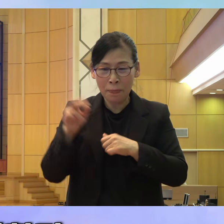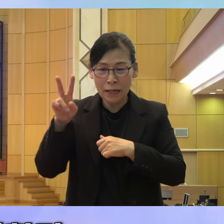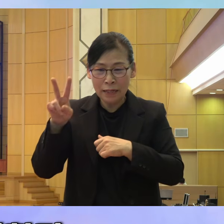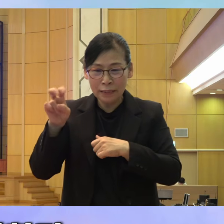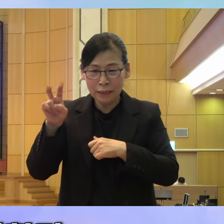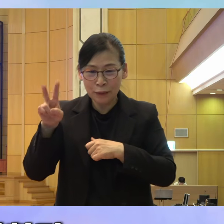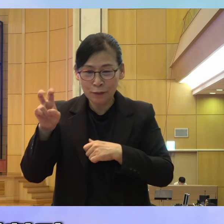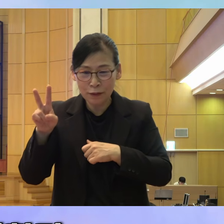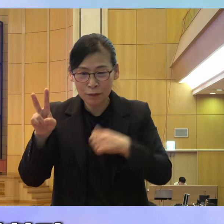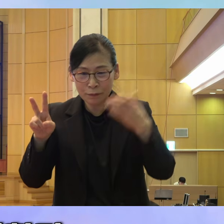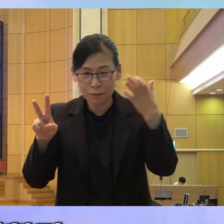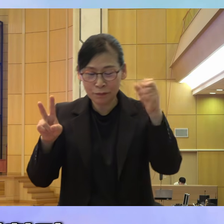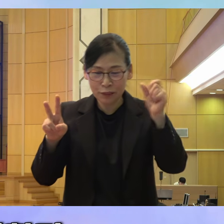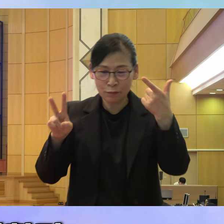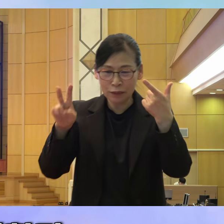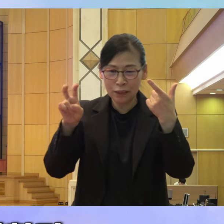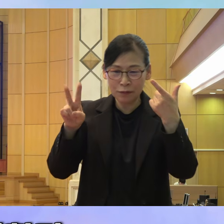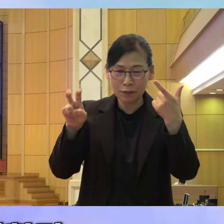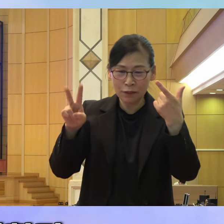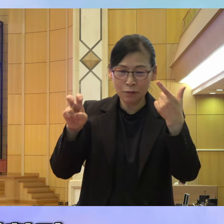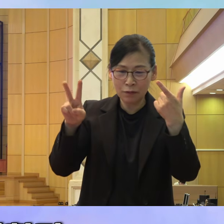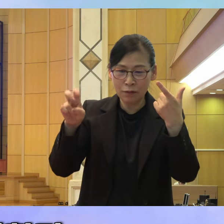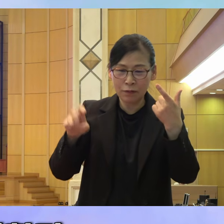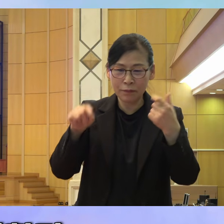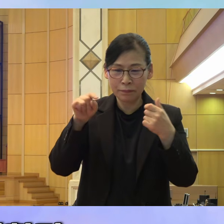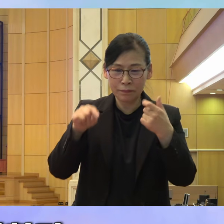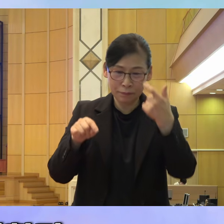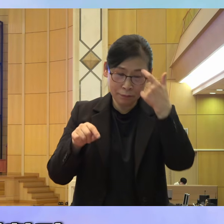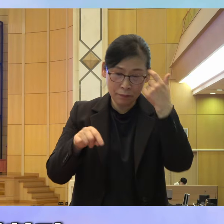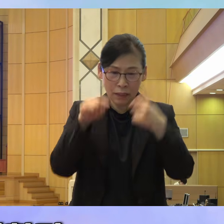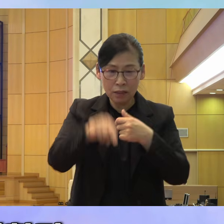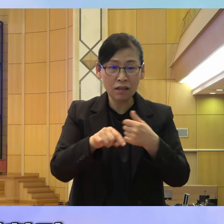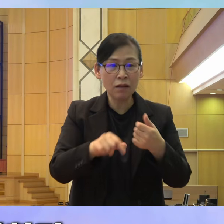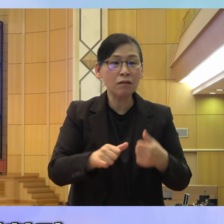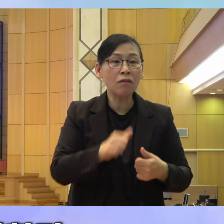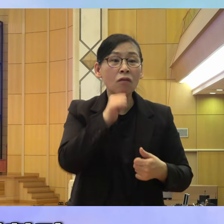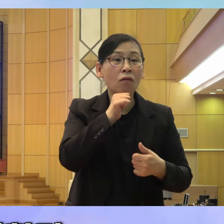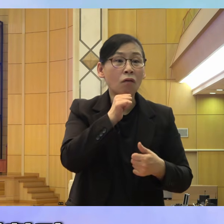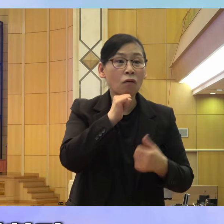22절부터 25절까지 봅니다. 이에 거지가 죽었네요.